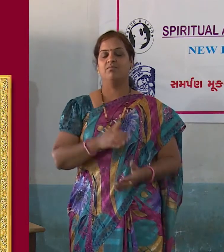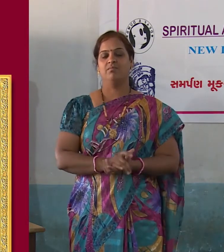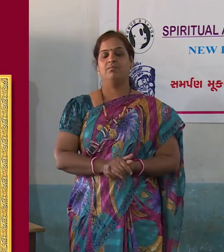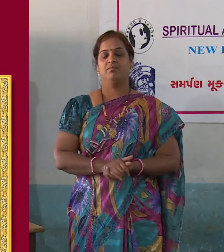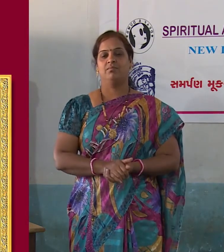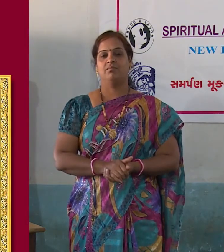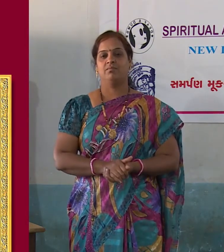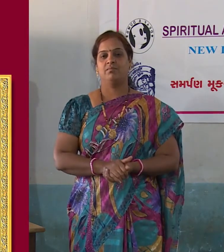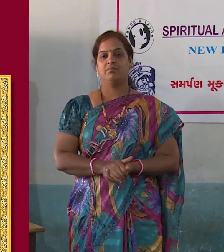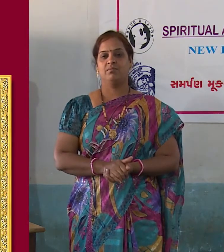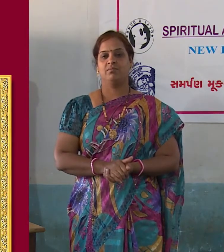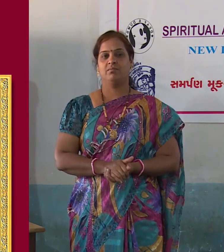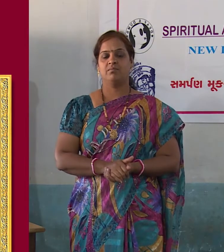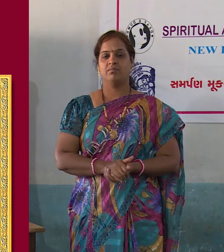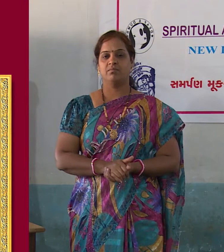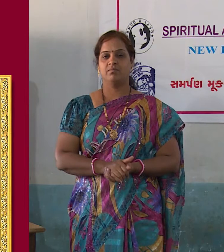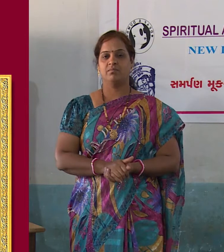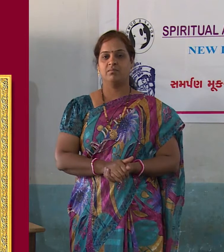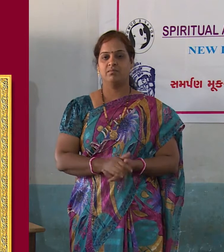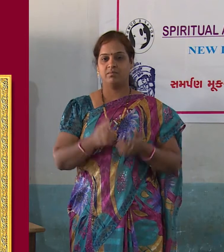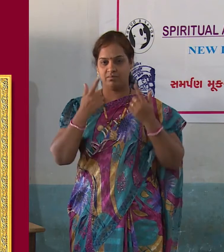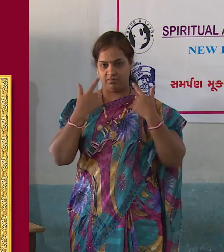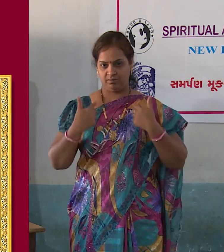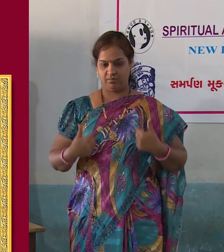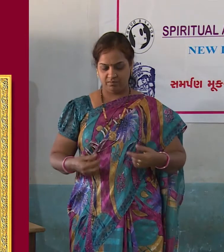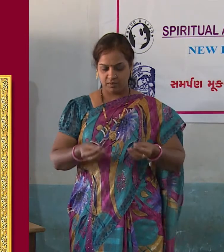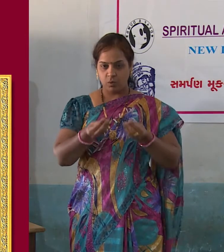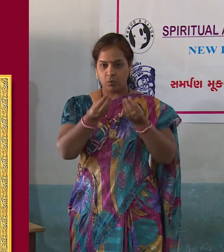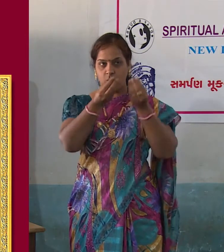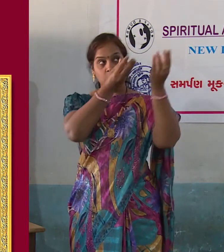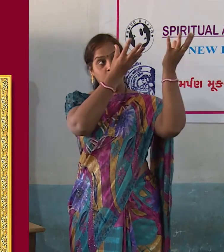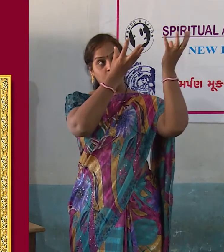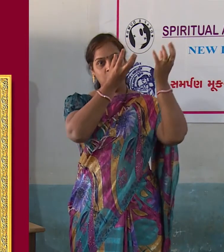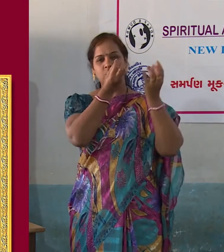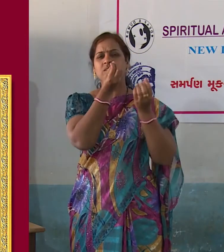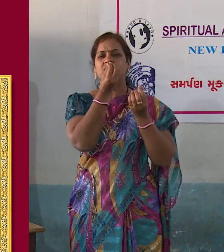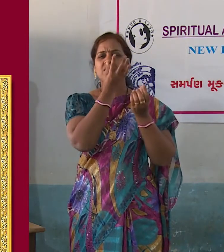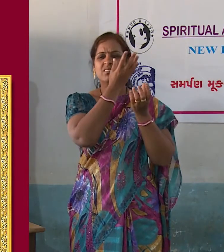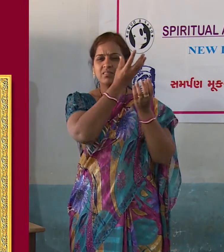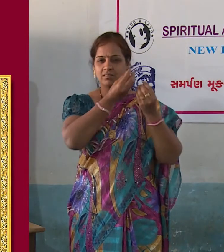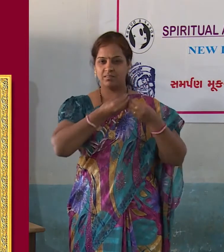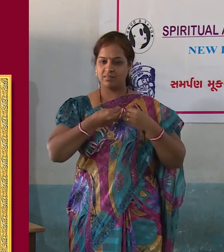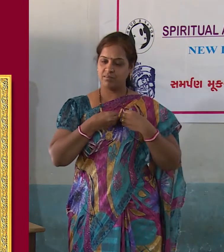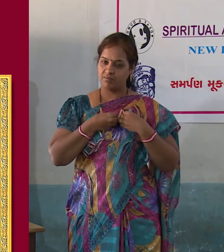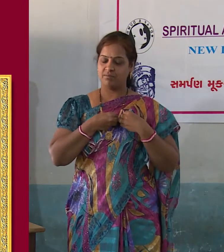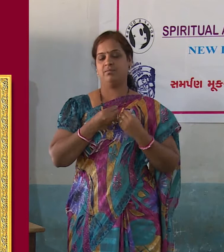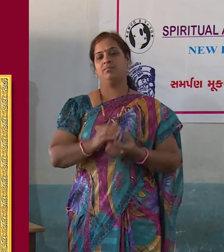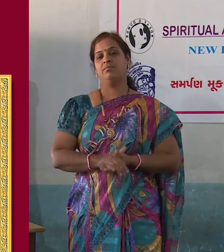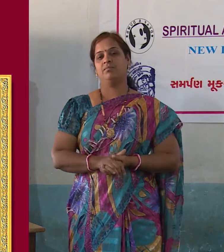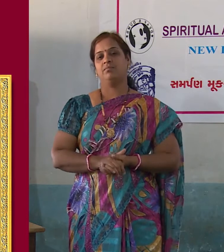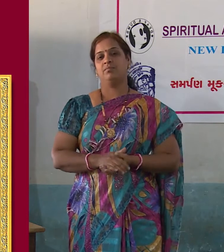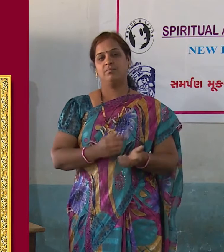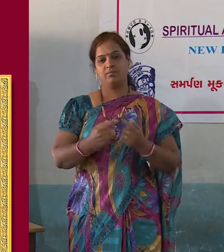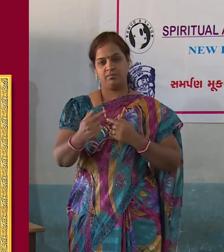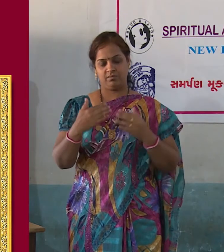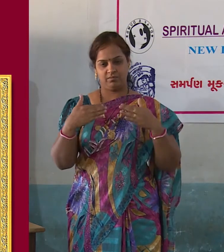जीव प्लस आत्मा, जीव में जब आत्मा प्रवेश करती वो जीव आत्मा कहलाती है। जीव और आत्मा का